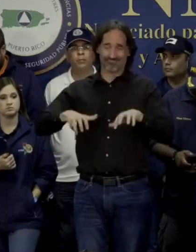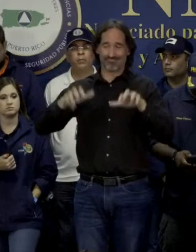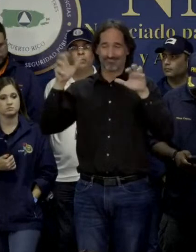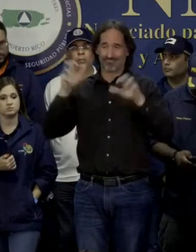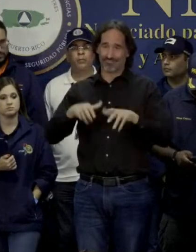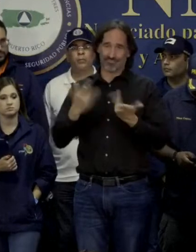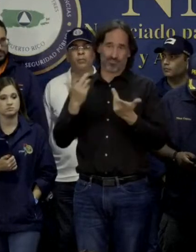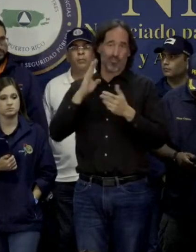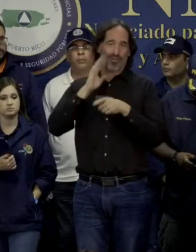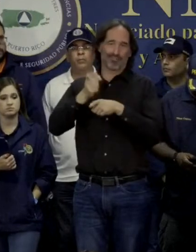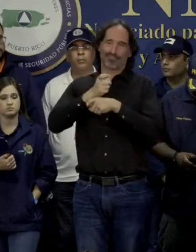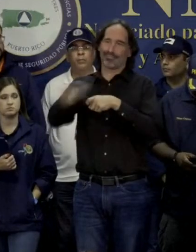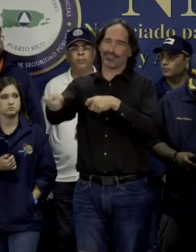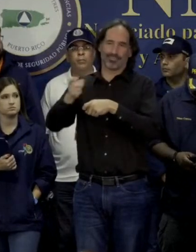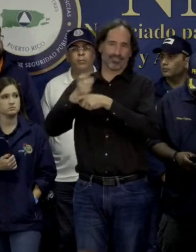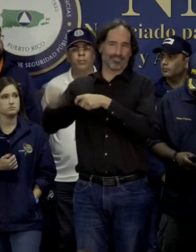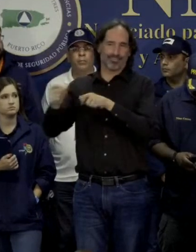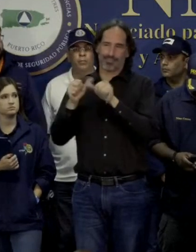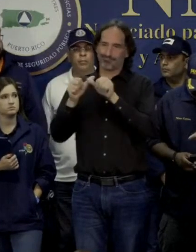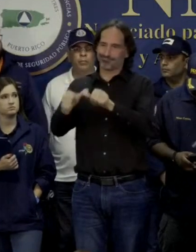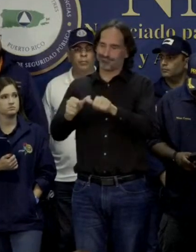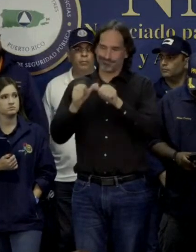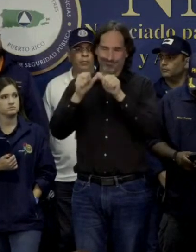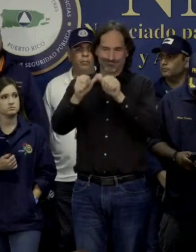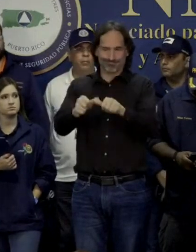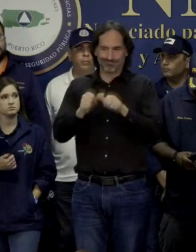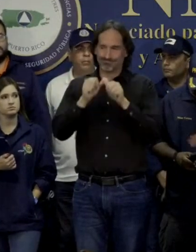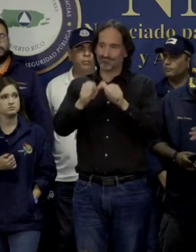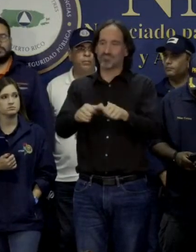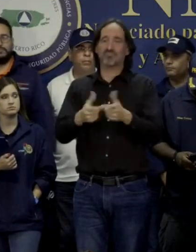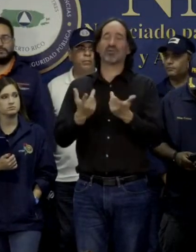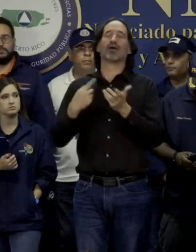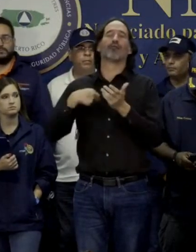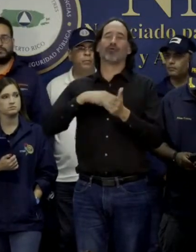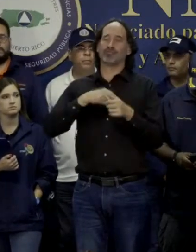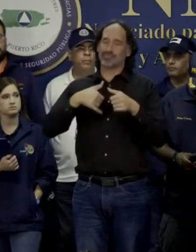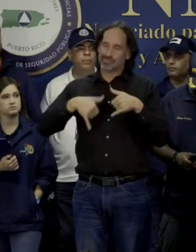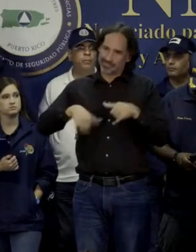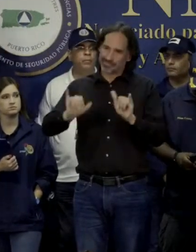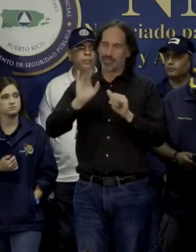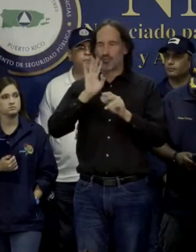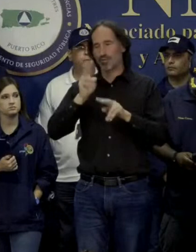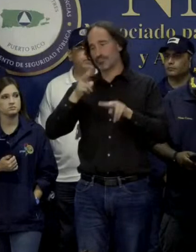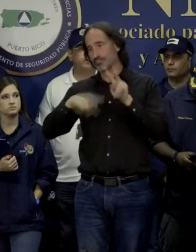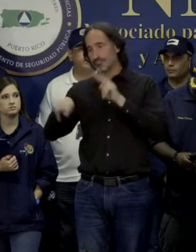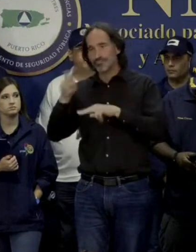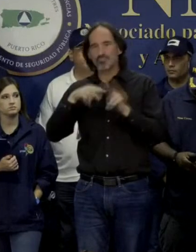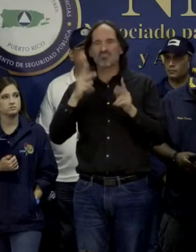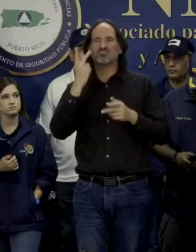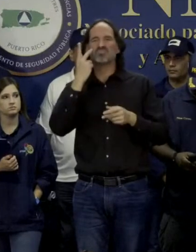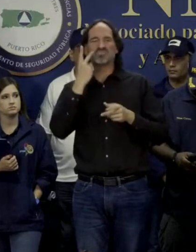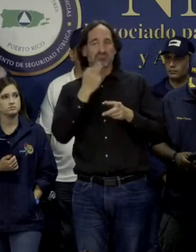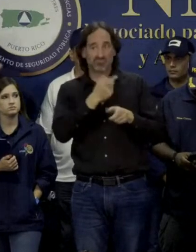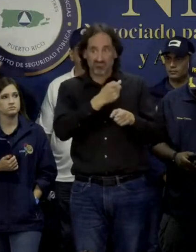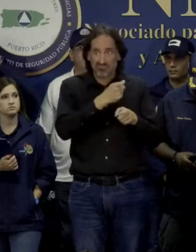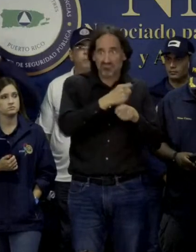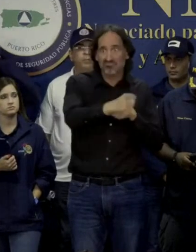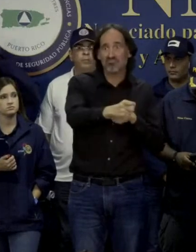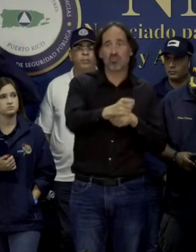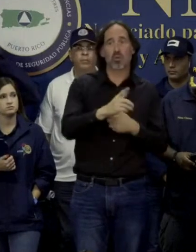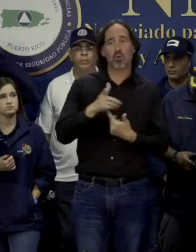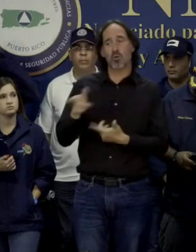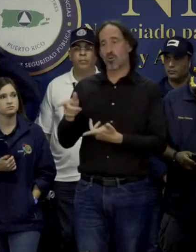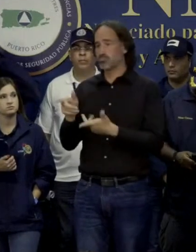su momento se hace la evaluación de qué pasó cuando haya pasado la tormenta, la evaluación de todos estos daños y